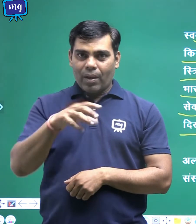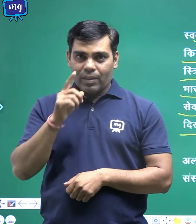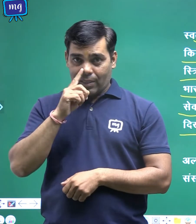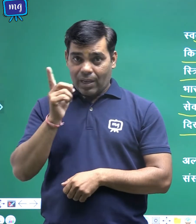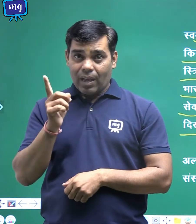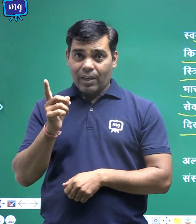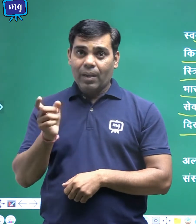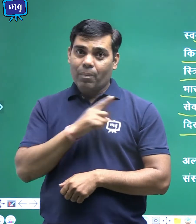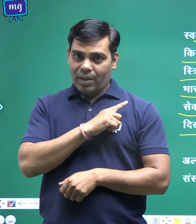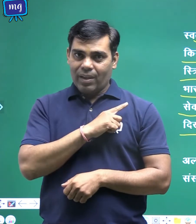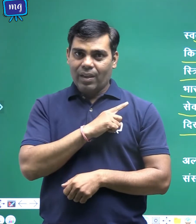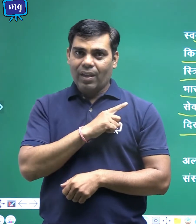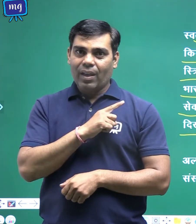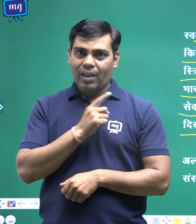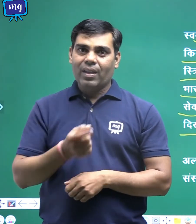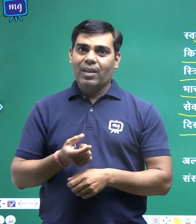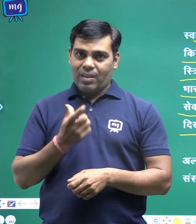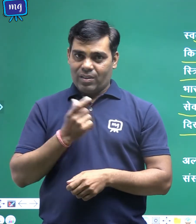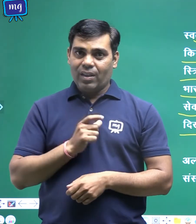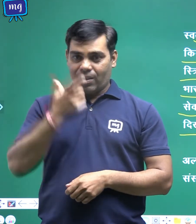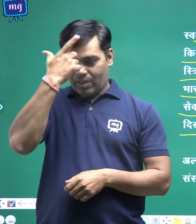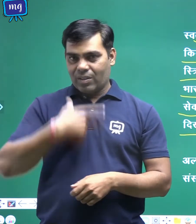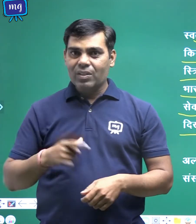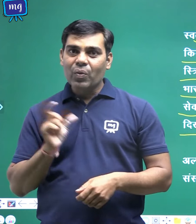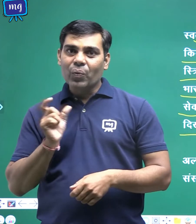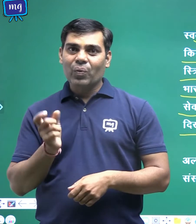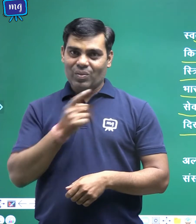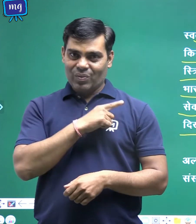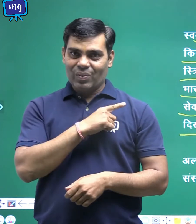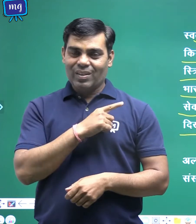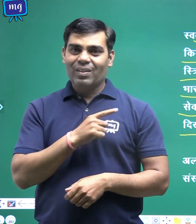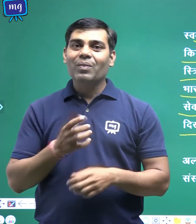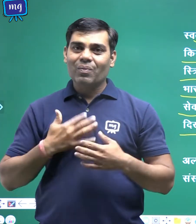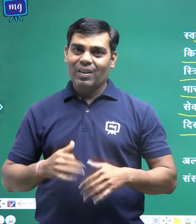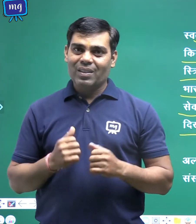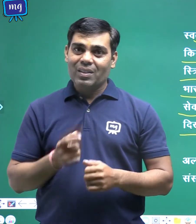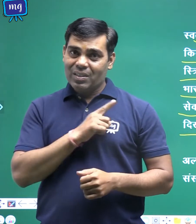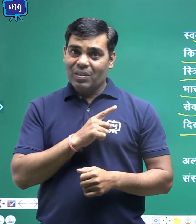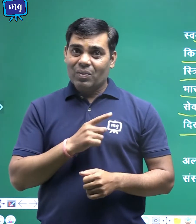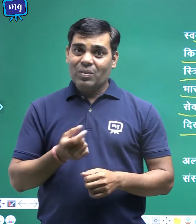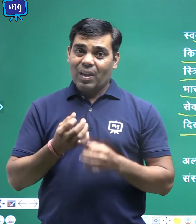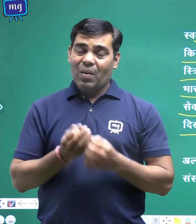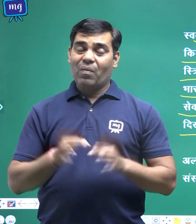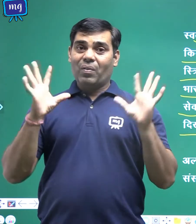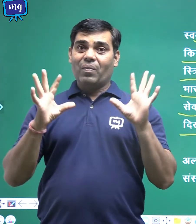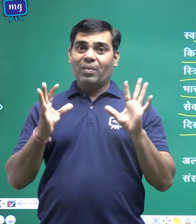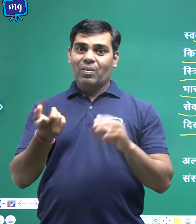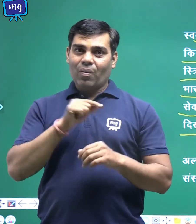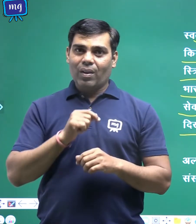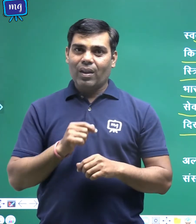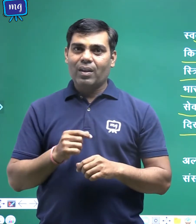ये गुण विद्यमान है। इसी गुणों से प्रभावित होकर